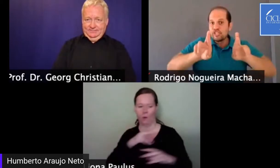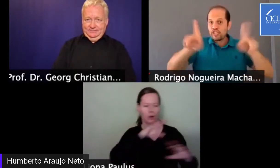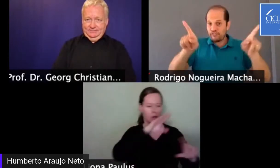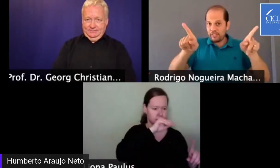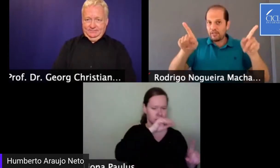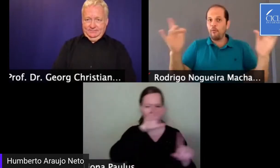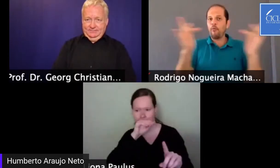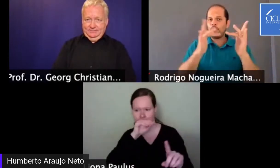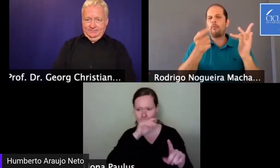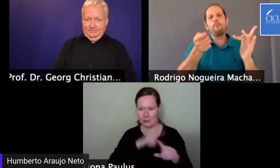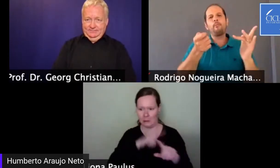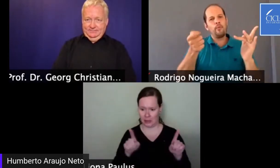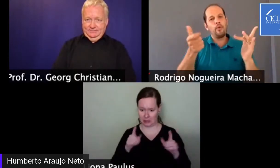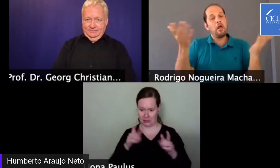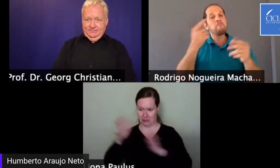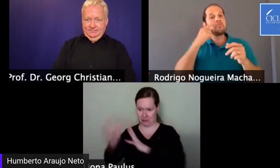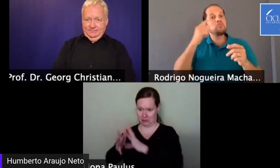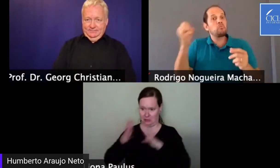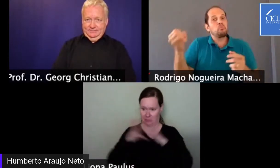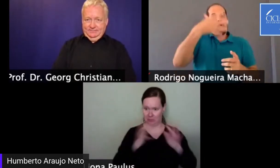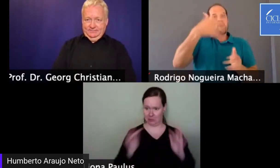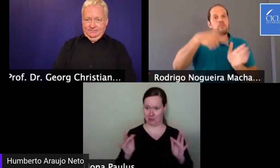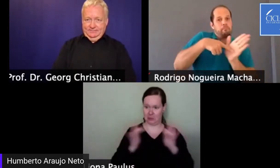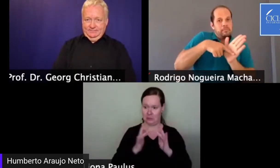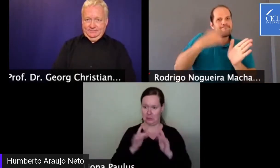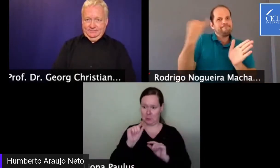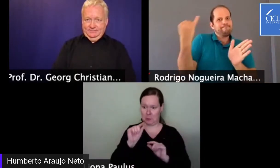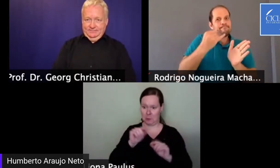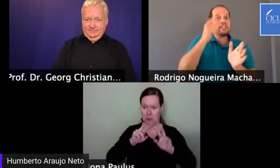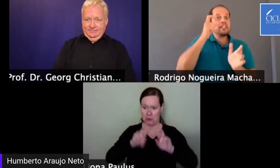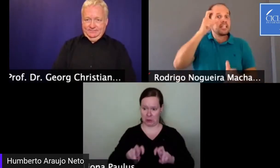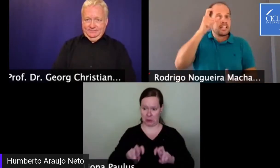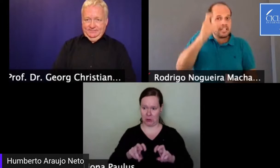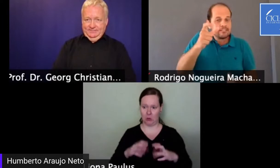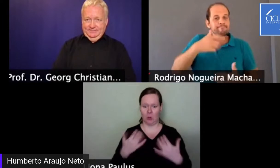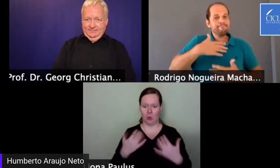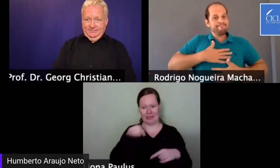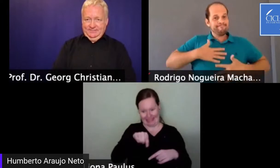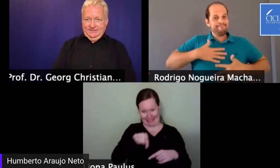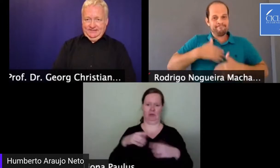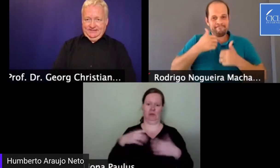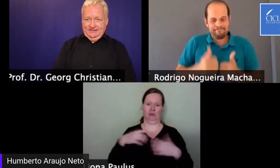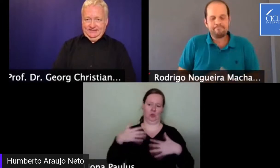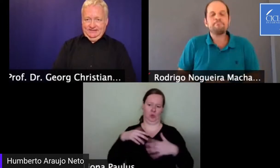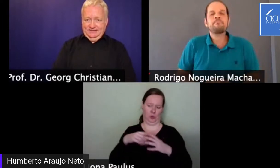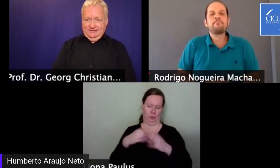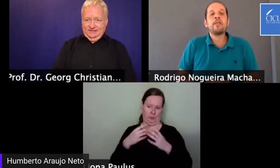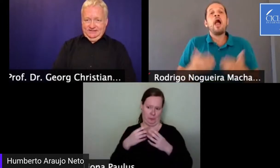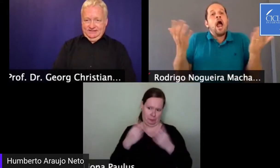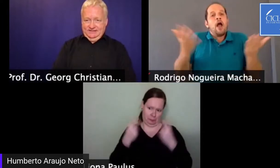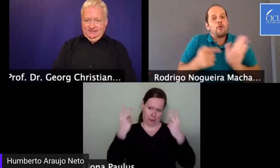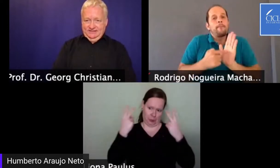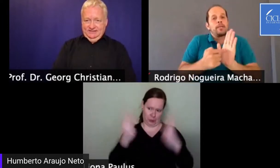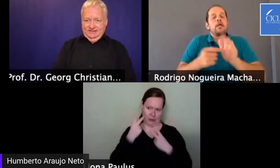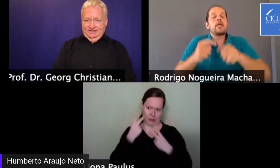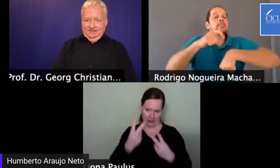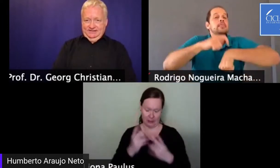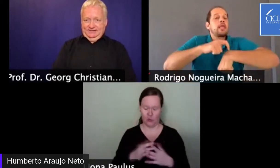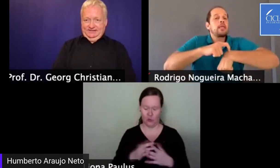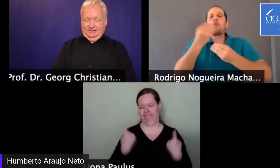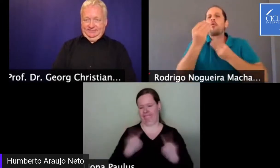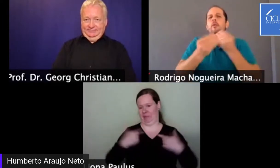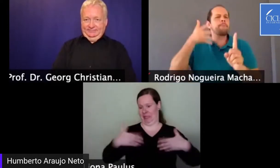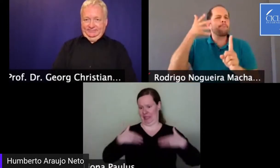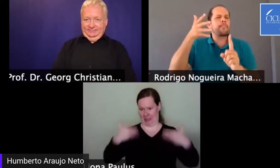em contato também acontece em línguas de sinais, embora os estudos a respeito sejam ainda muito incipientes. Então, vamos aproveitar esse